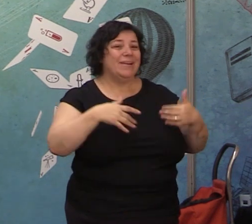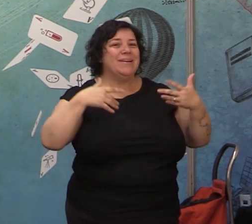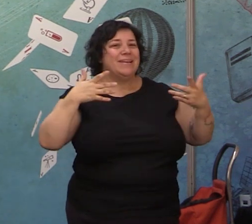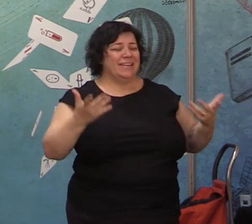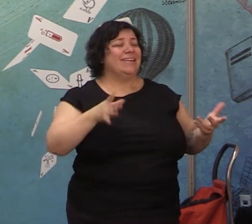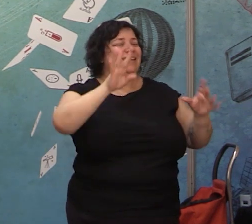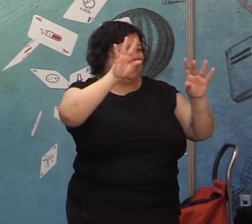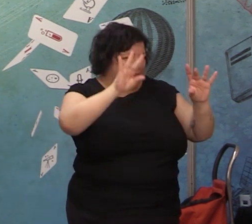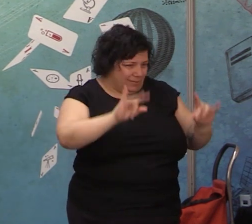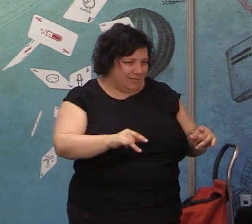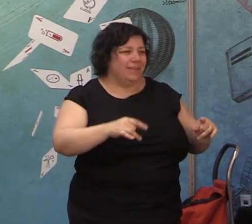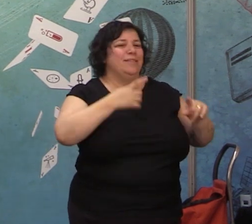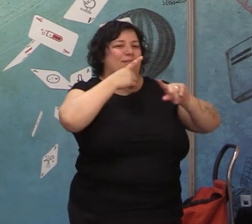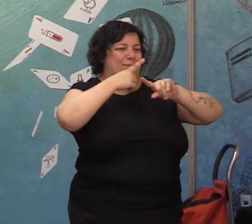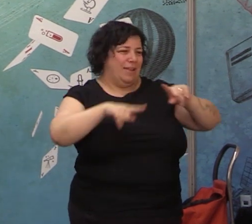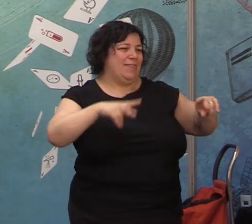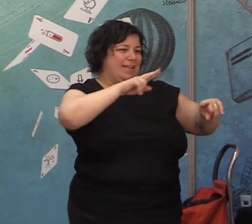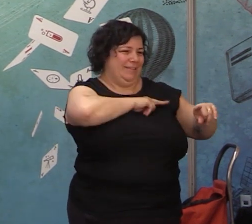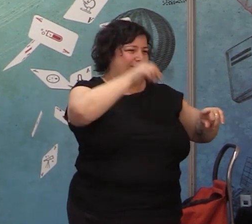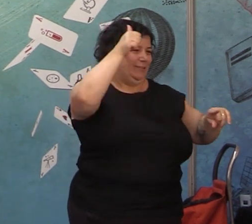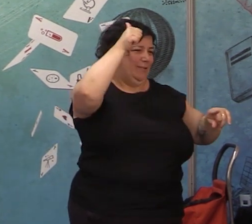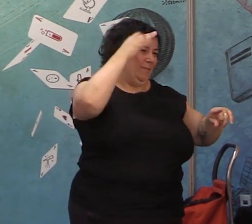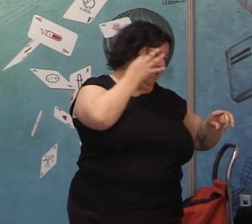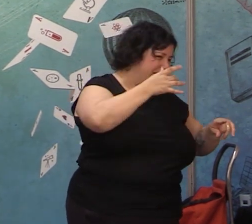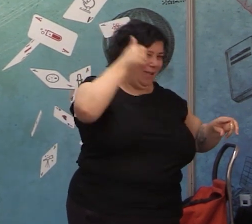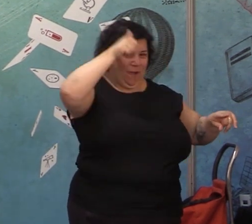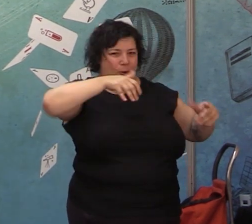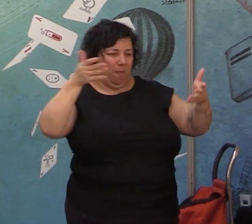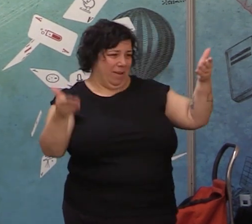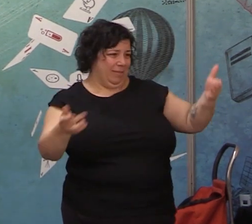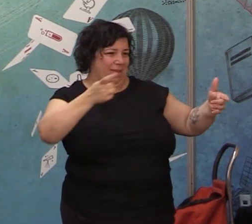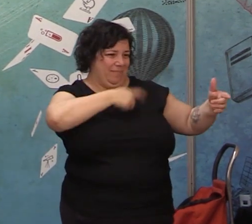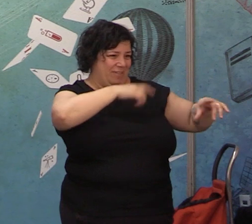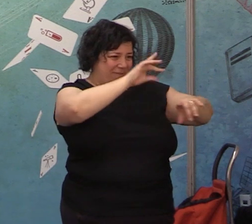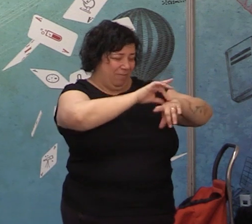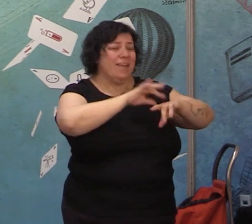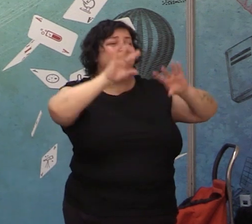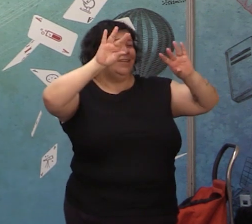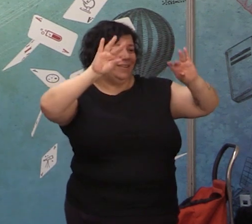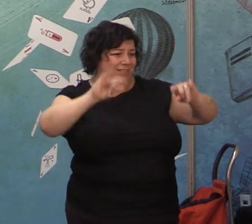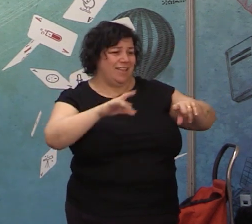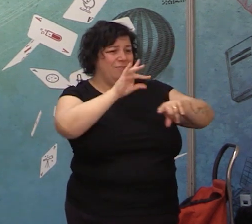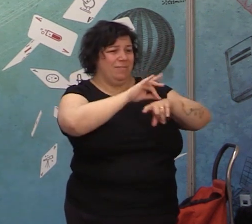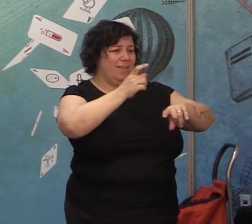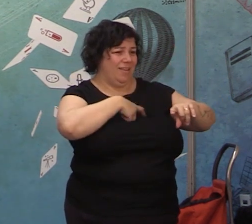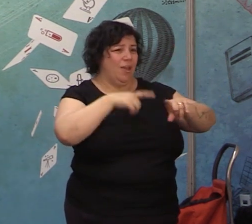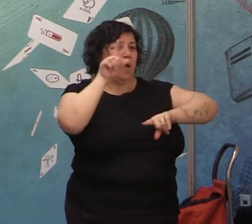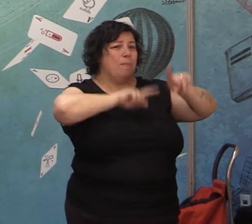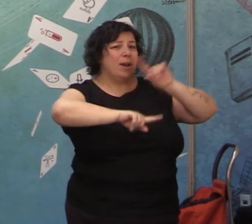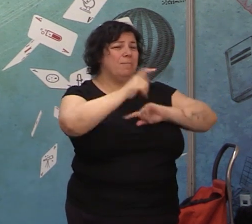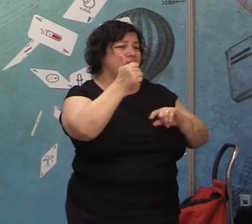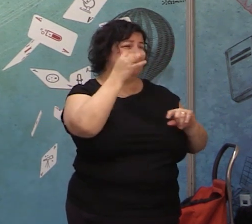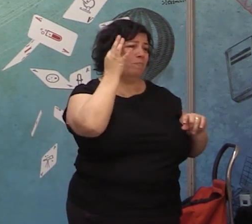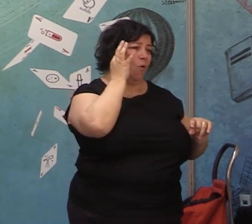que sí, que existen diferencias de sexo en las enfermedades cardiovasculares y que sí, la enfermedad cardiovascular es un problema de la